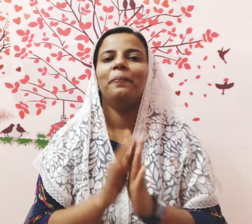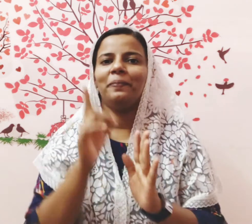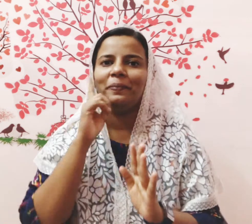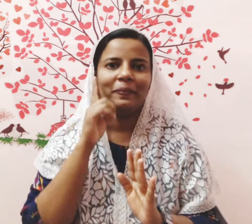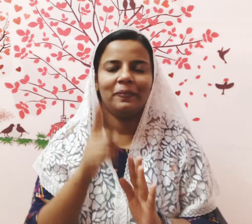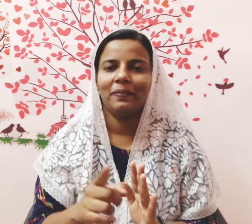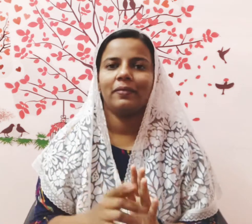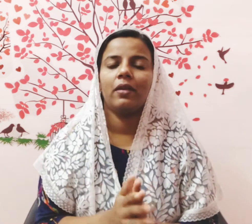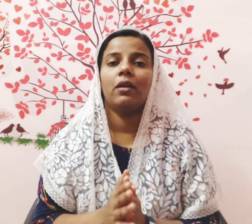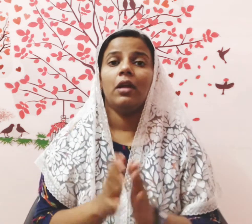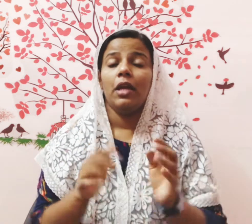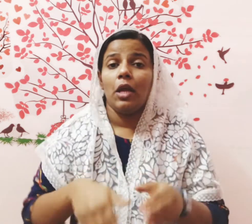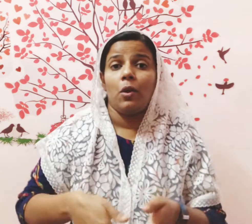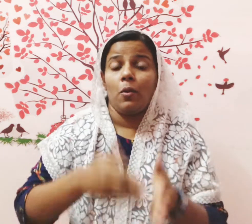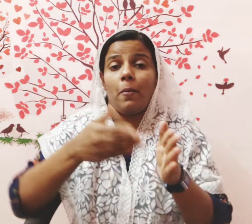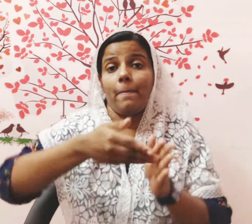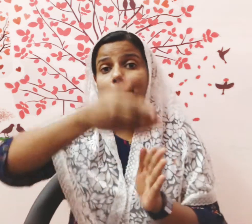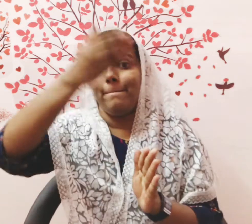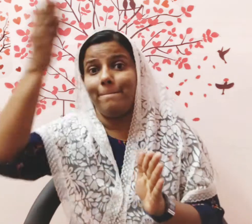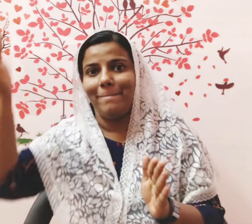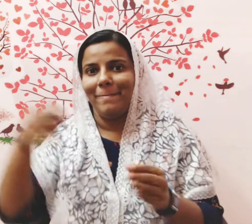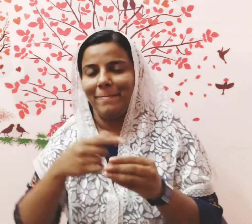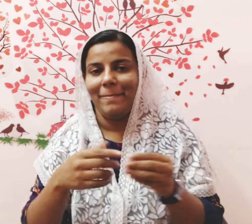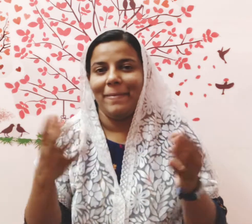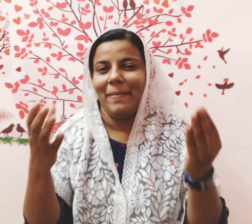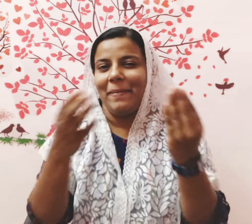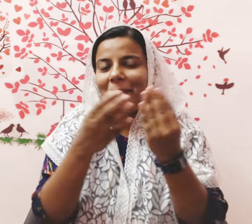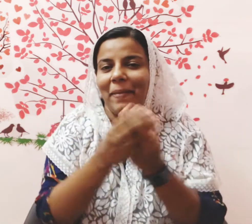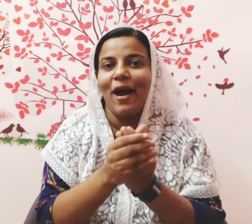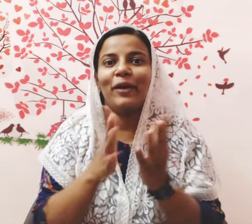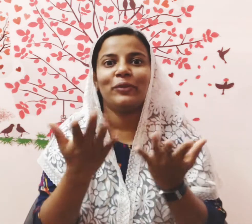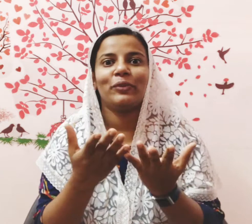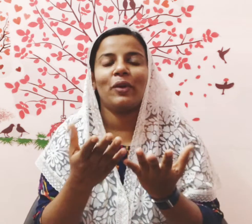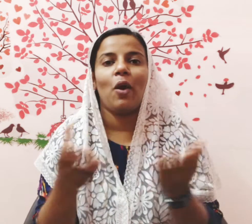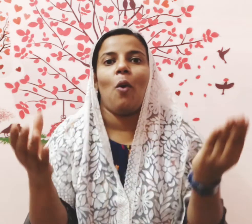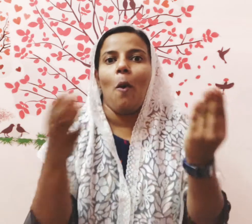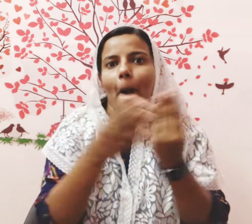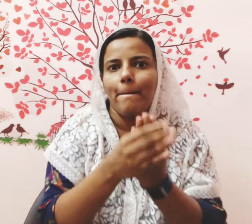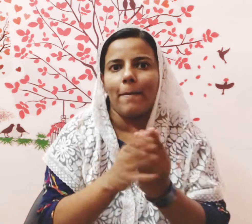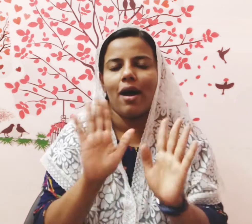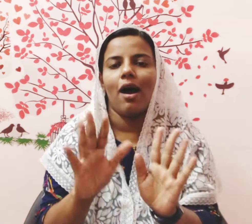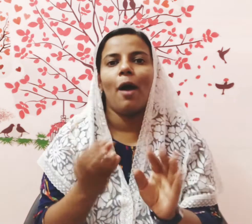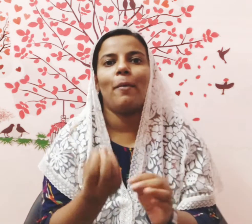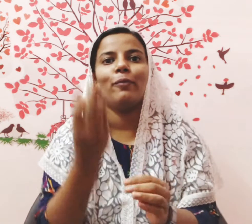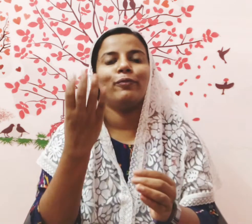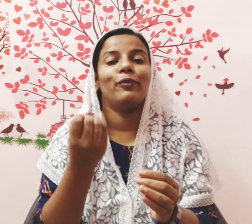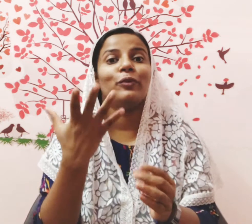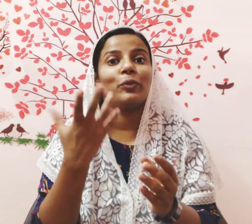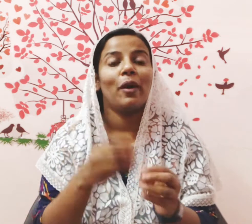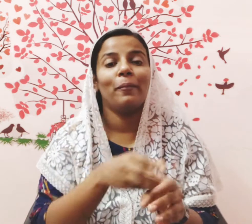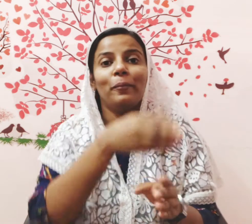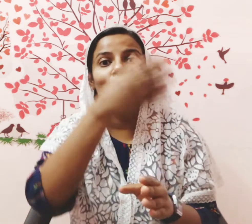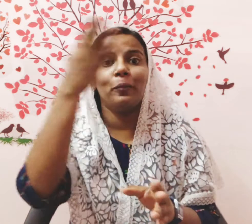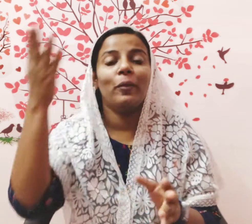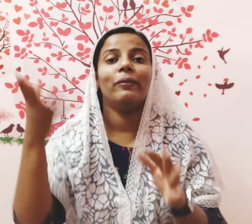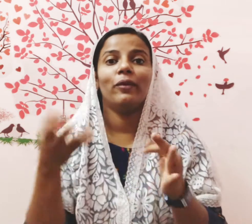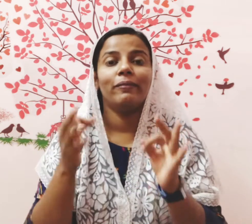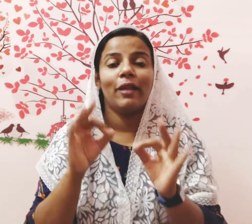ചെയ്യാൻ പറ്റുമോ? ഇല്ല. മറിച്ച് ഈ കൊമ്പ് വള്ളിയിൽ പറ്റി പിടിച്ചിരിക്കുന്നിടത്തോളം, ഒന്നായിട്ടിരിക്കുന്നിടത്തോളം കാലം ഈ വള്ളിയിലൂടെ വരുന്നത്